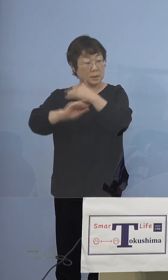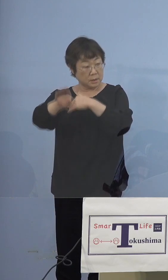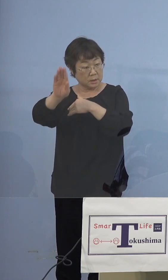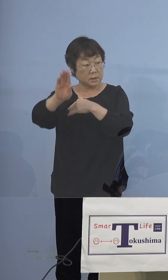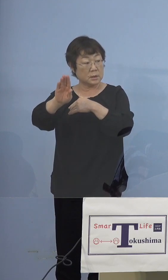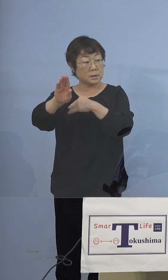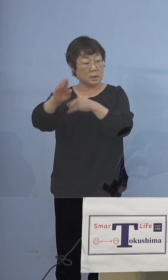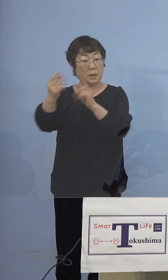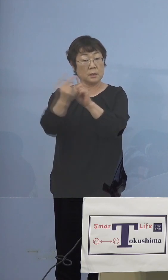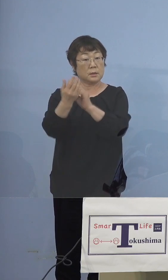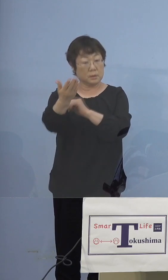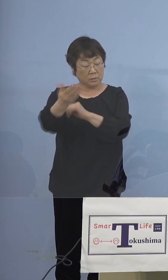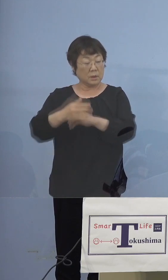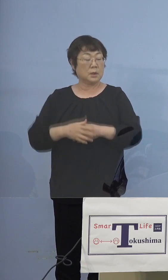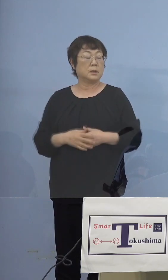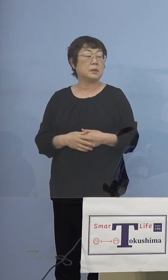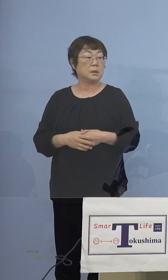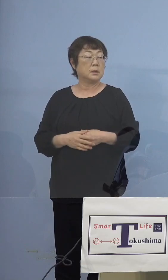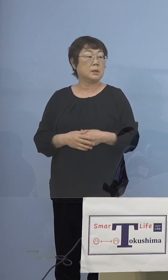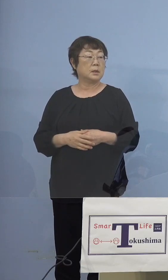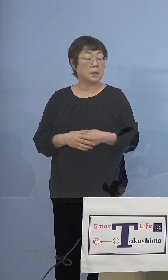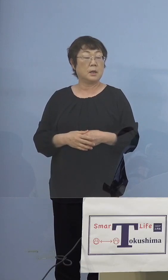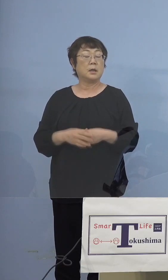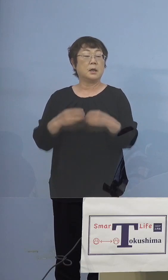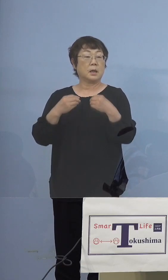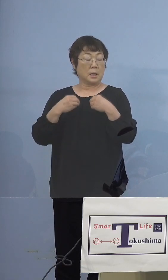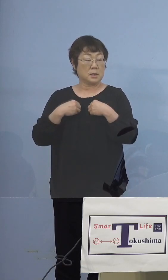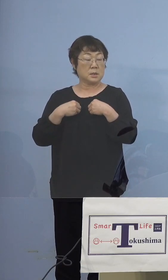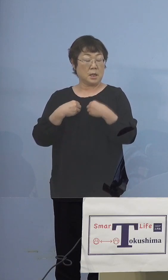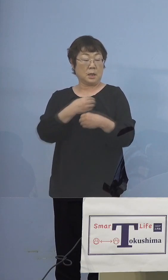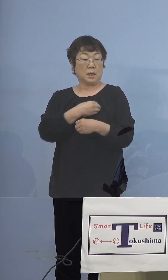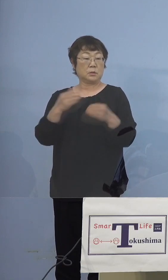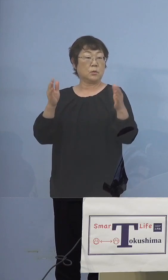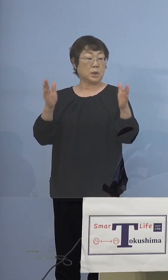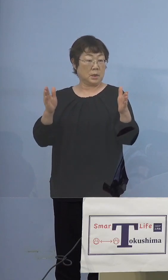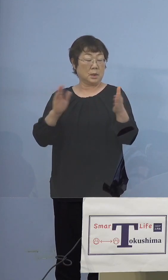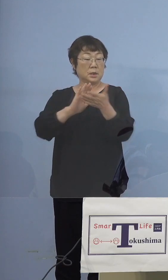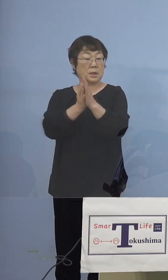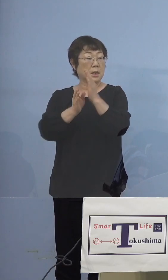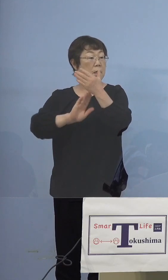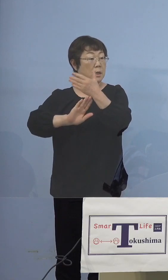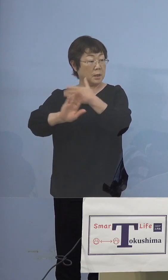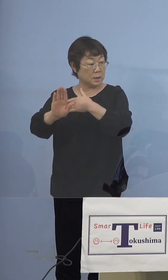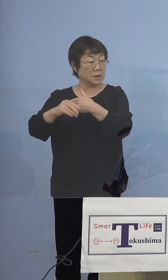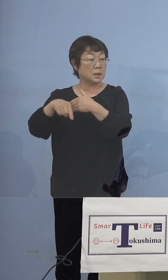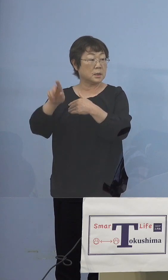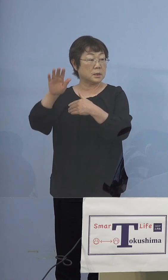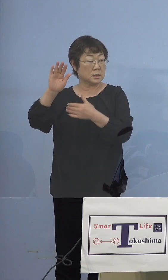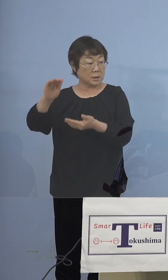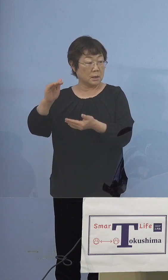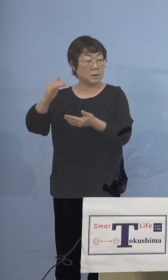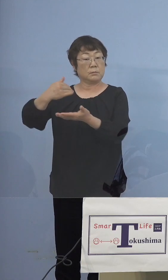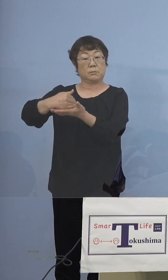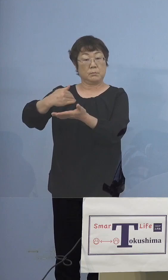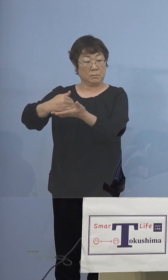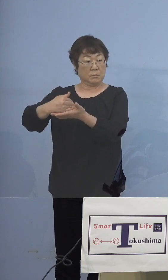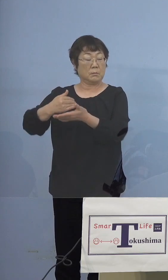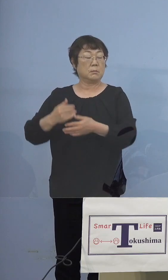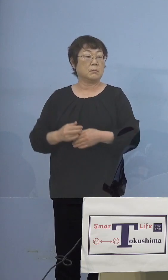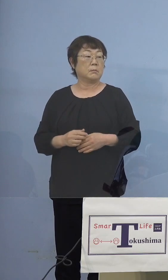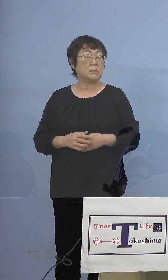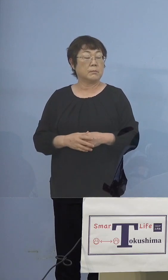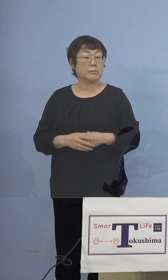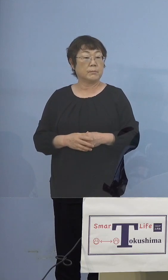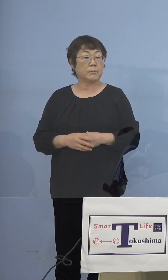ていうことですか。 感染可能期間外に、県外に行かれたと。いうふうなお話を聞いております。 これ